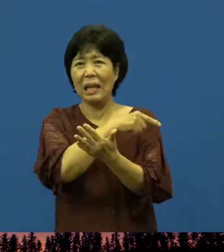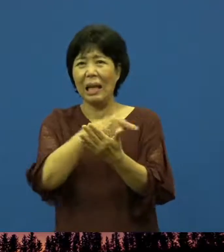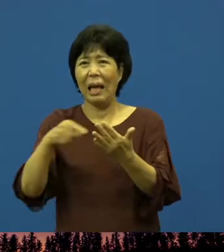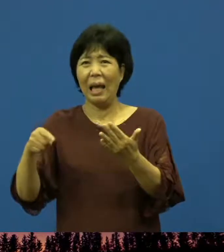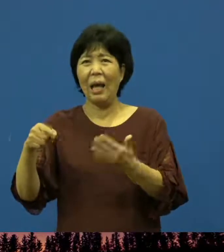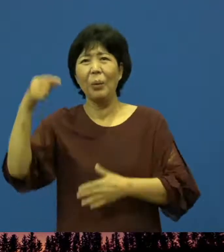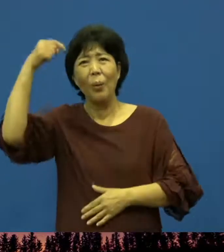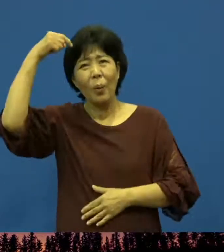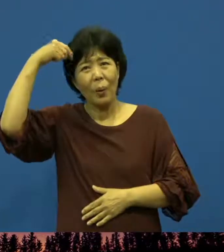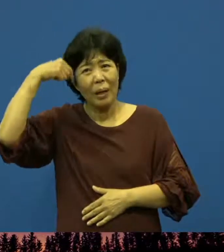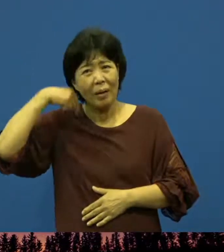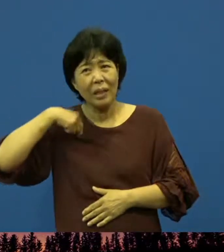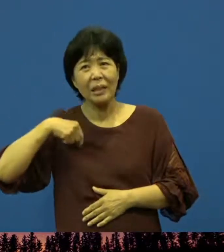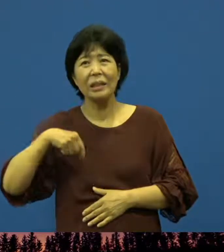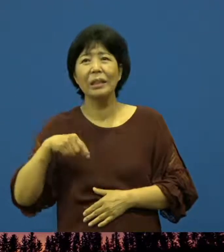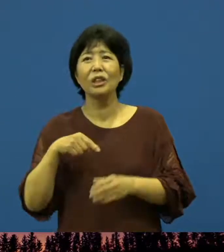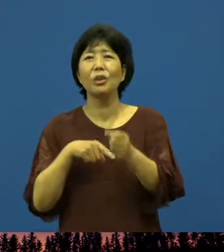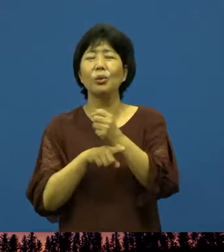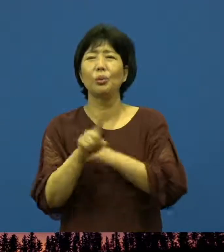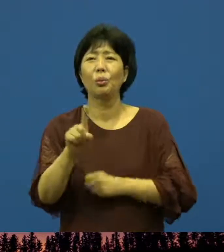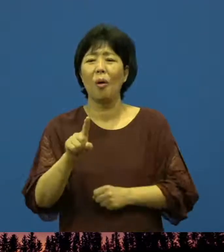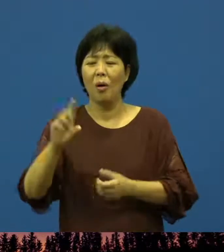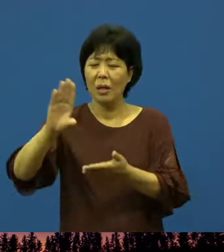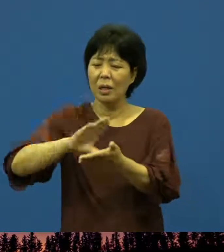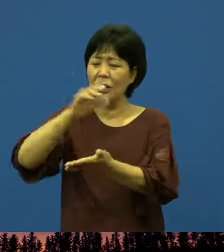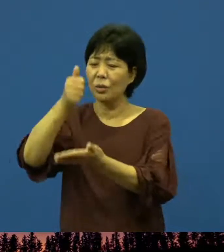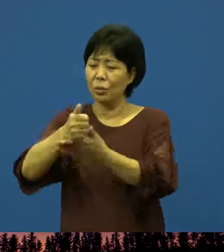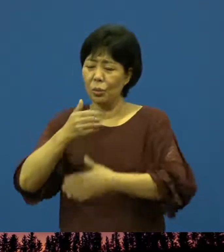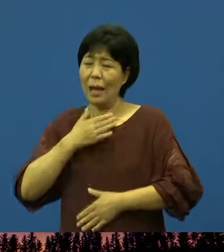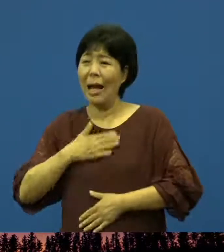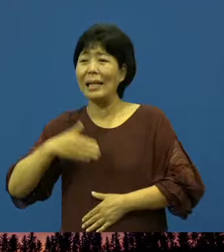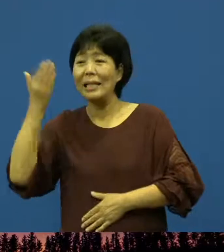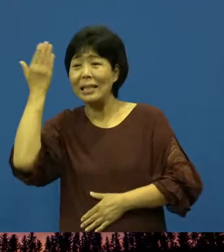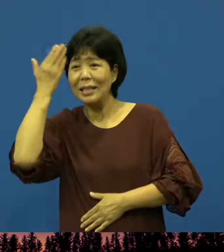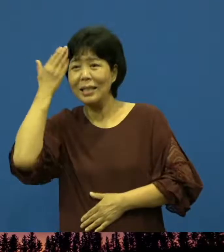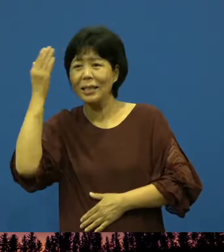가장 고상하기 때문에 이 지식은 그냥 지식이 아니에요.